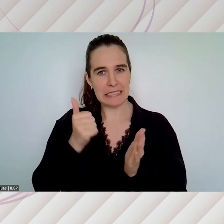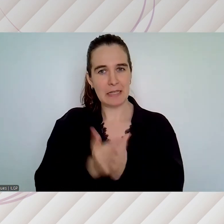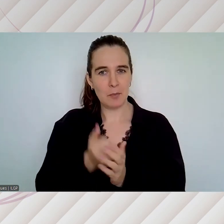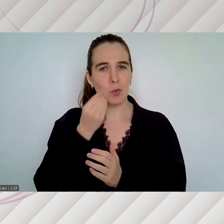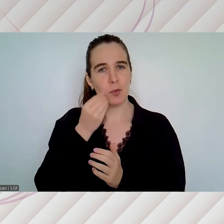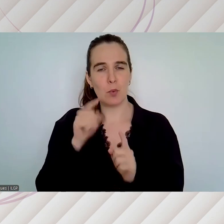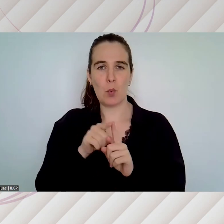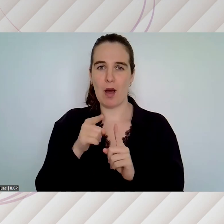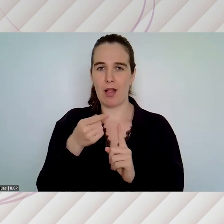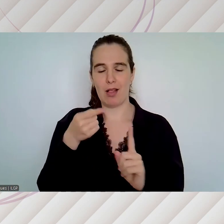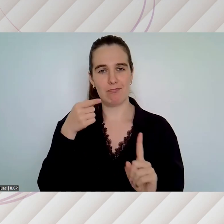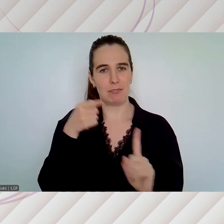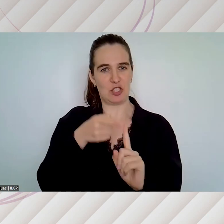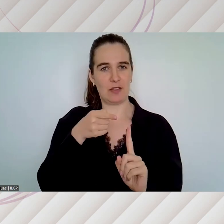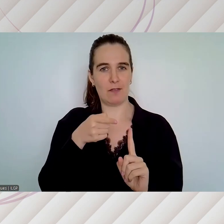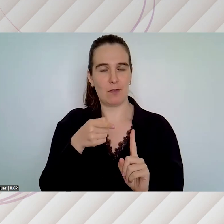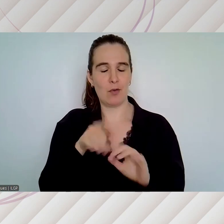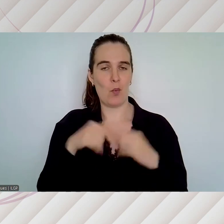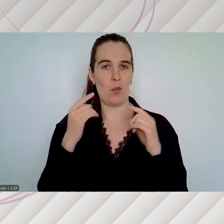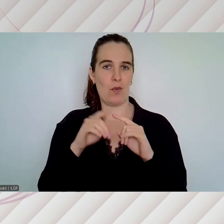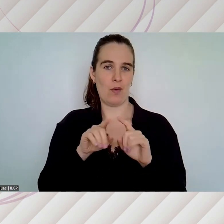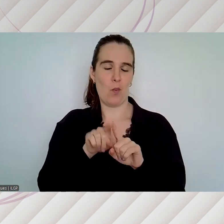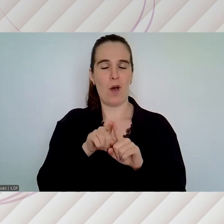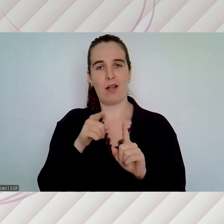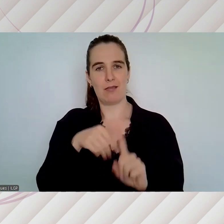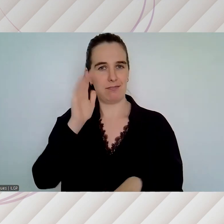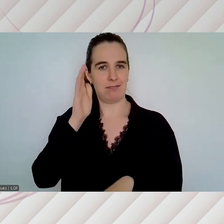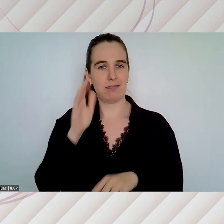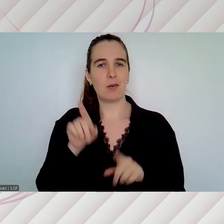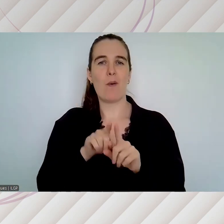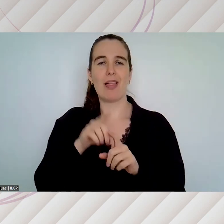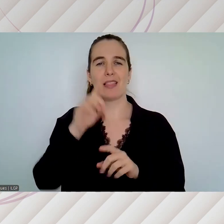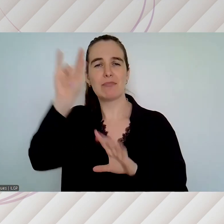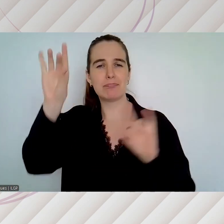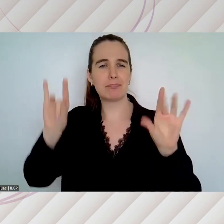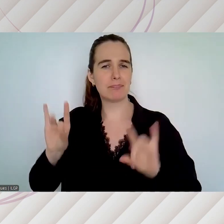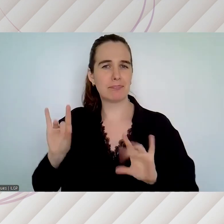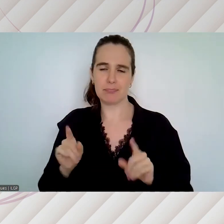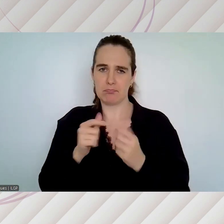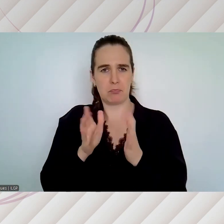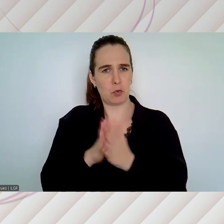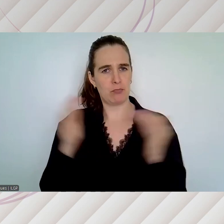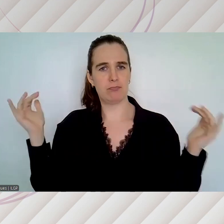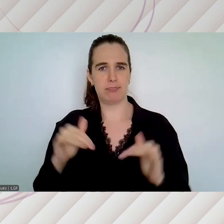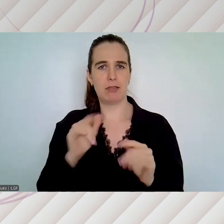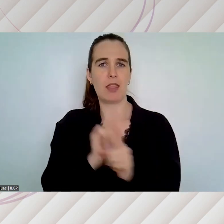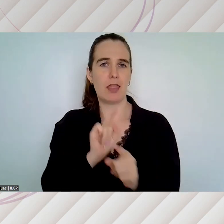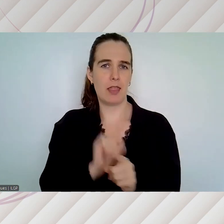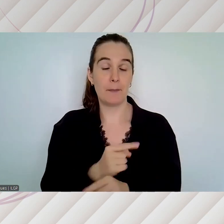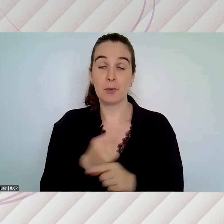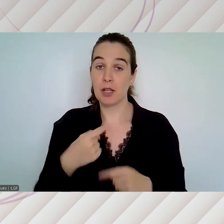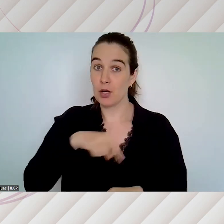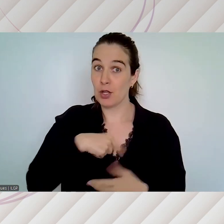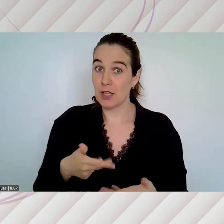formato remoto para podermos enganar as limitações da geografia, em especial no momento em que